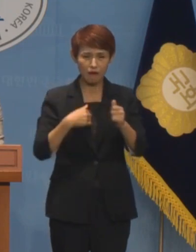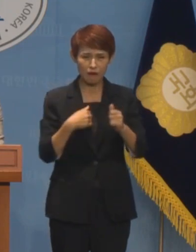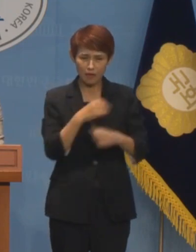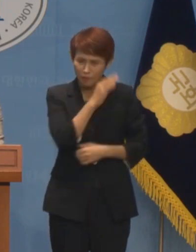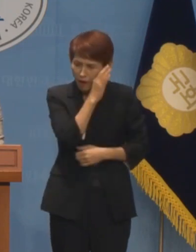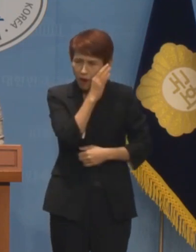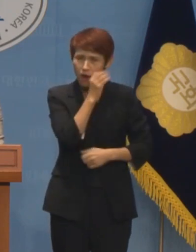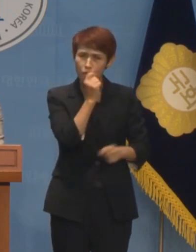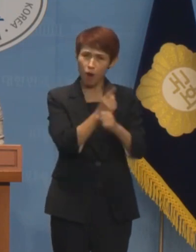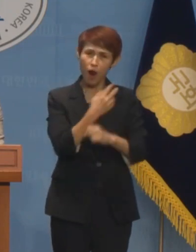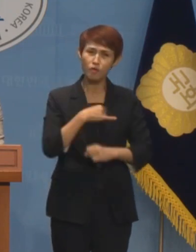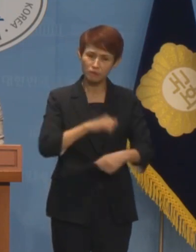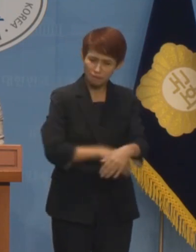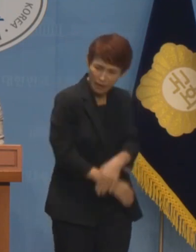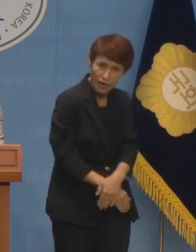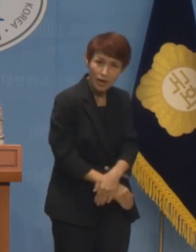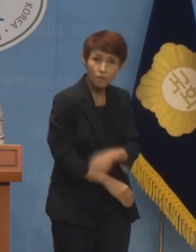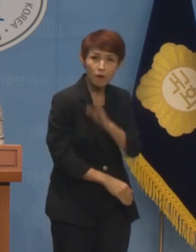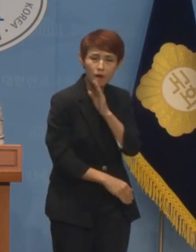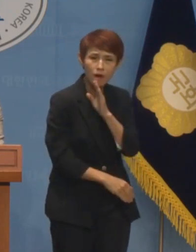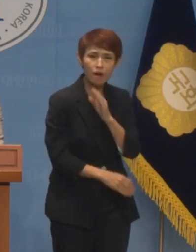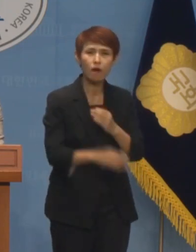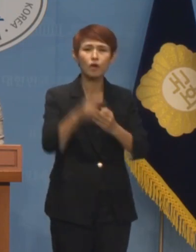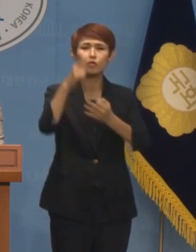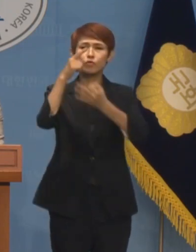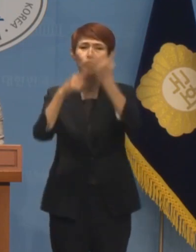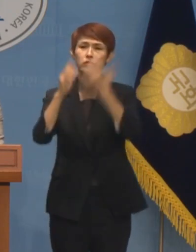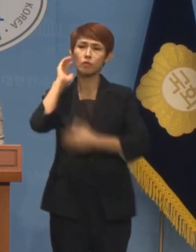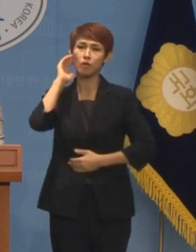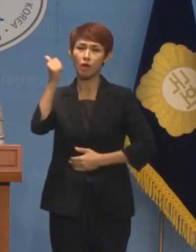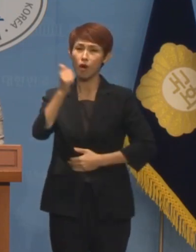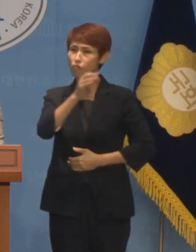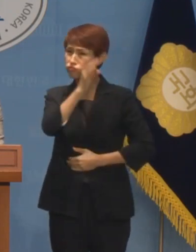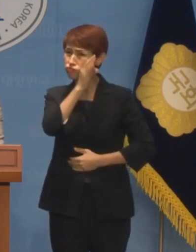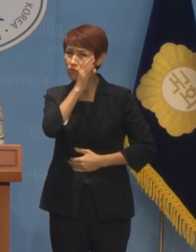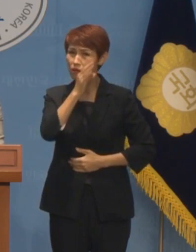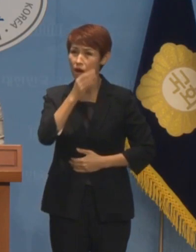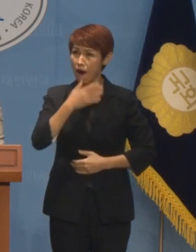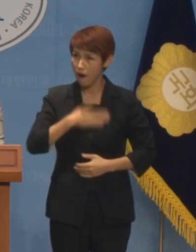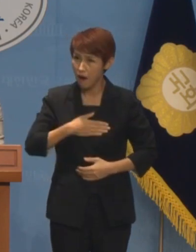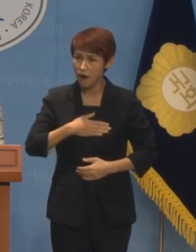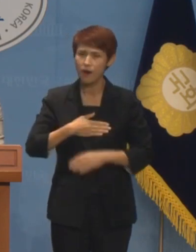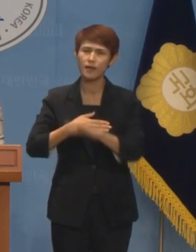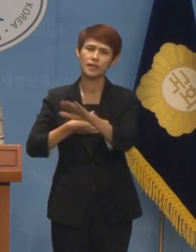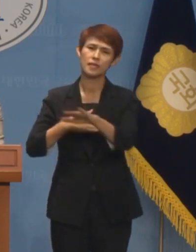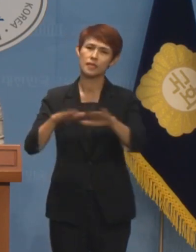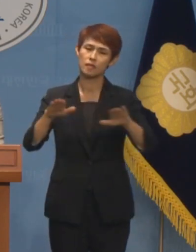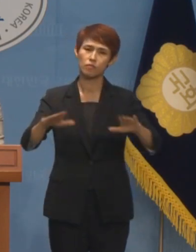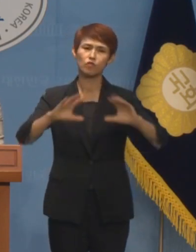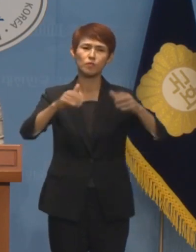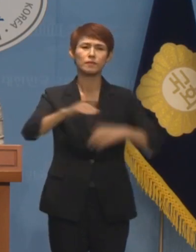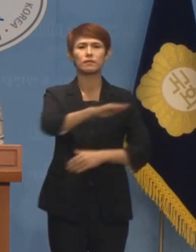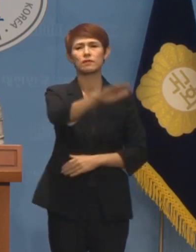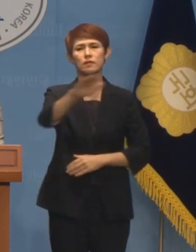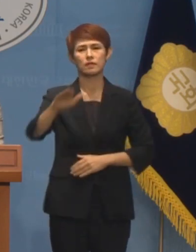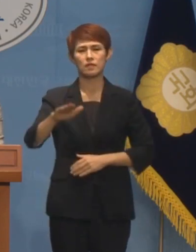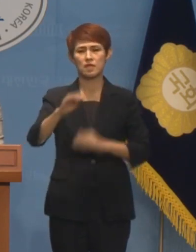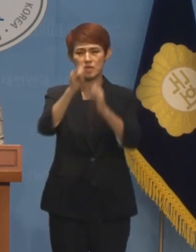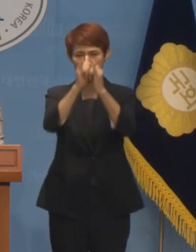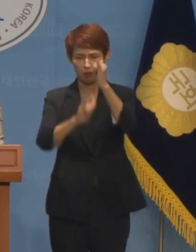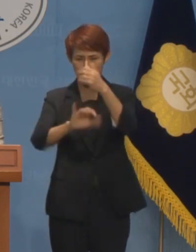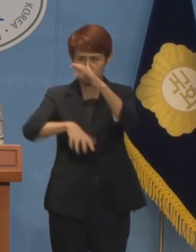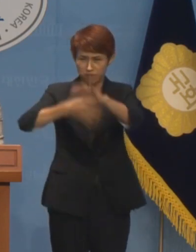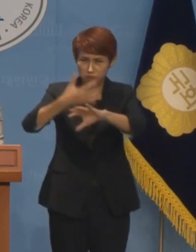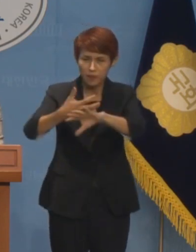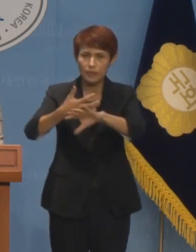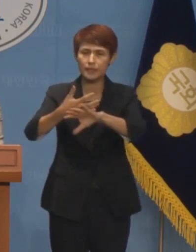알았습니다. 윤석열 대통령이 최소한의 부끄러움이라도 안다면 당장 국민 앞에 나와 역사 쿠데타에